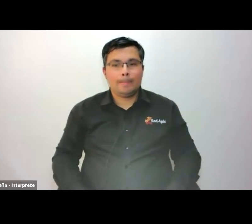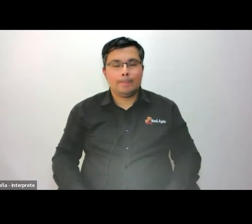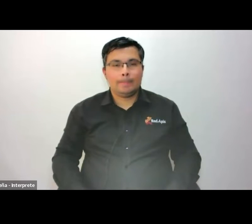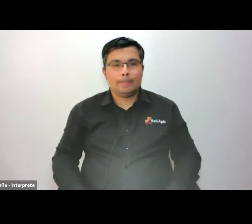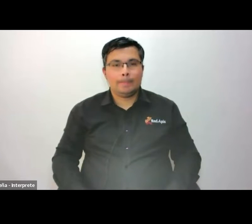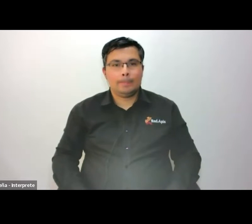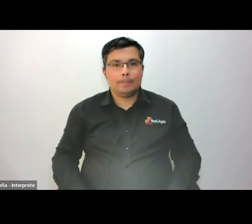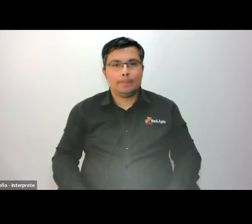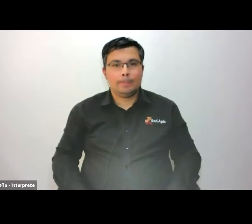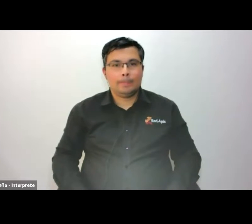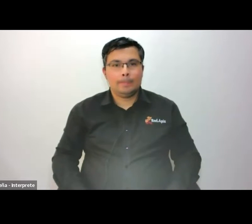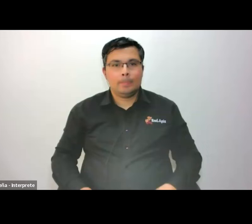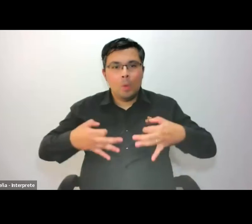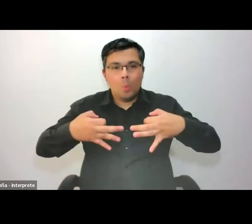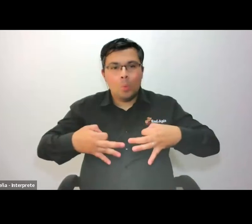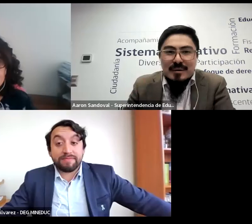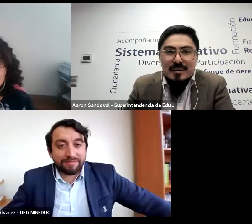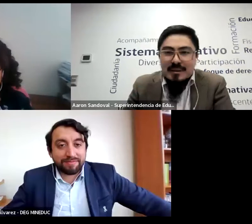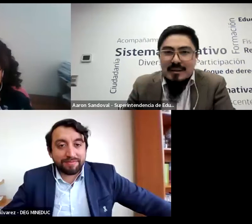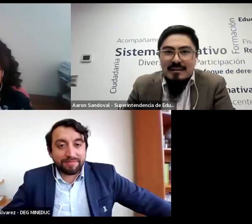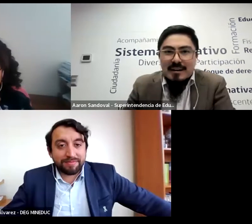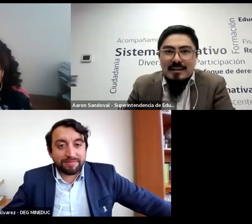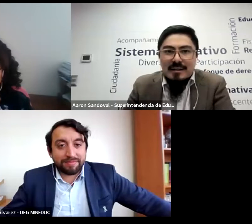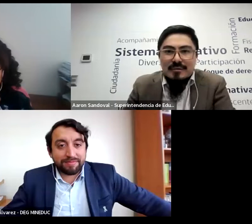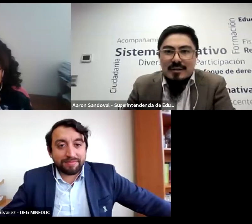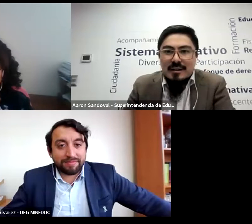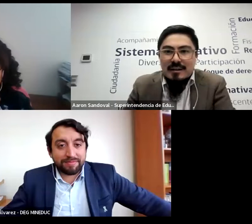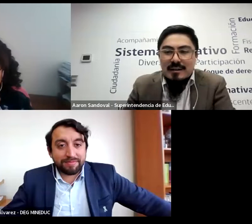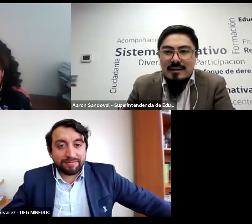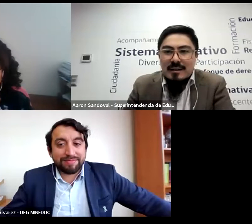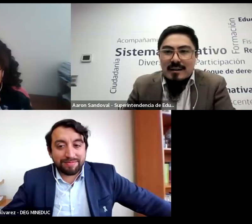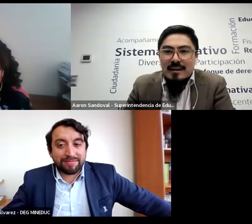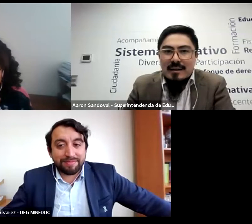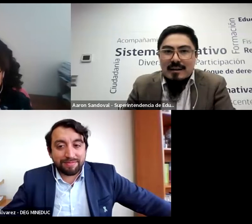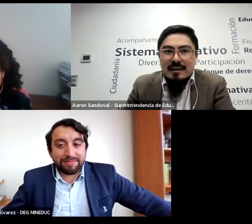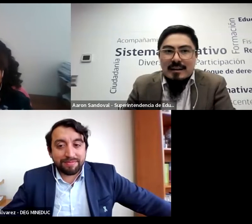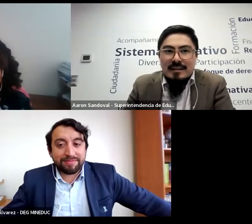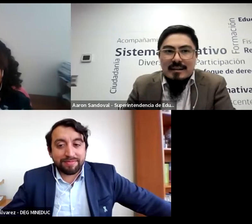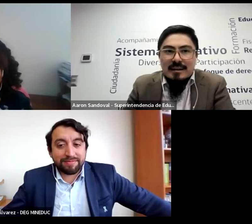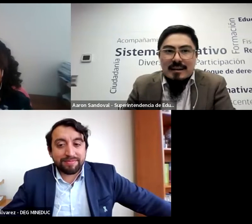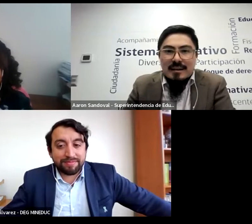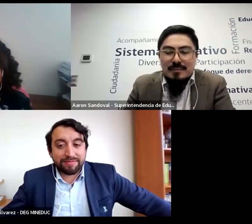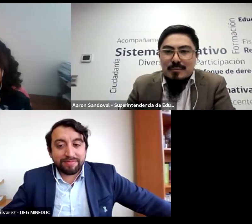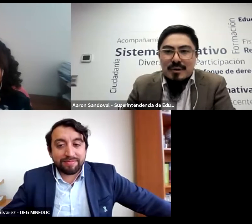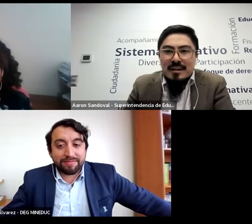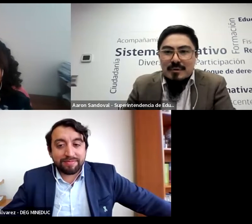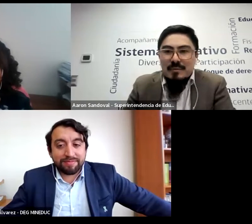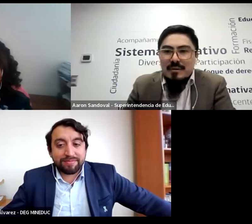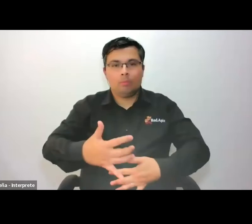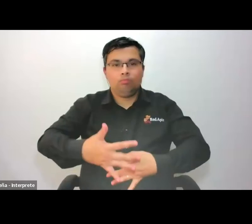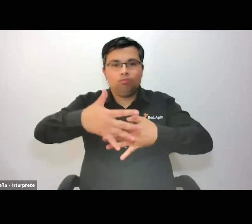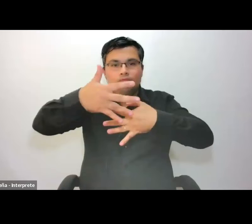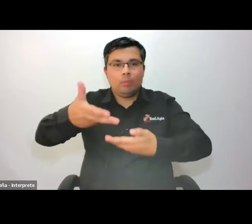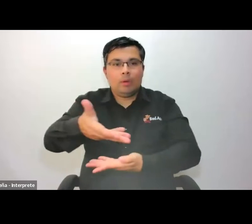muy precisa. Perdón, Débora, pero es que justo a propósito también de ver las interacciones en el chat, es